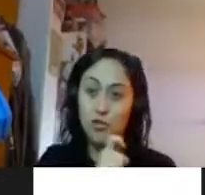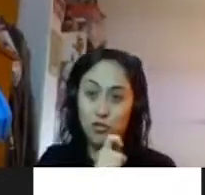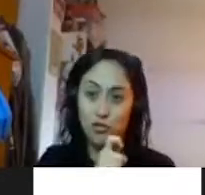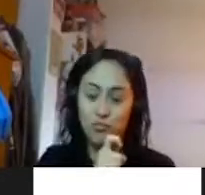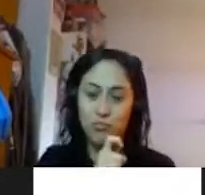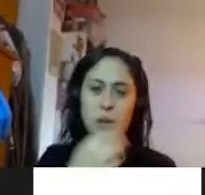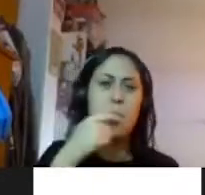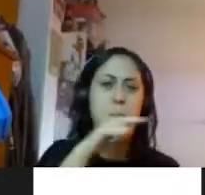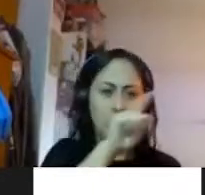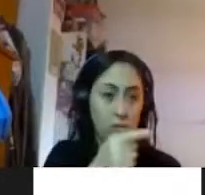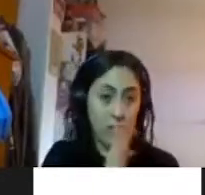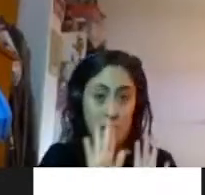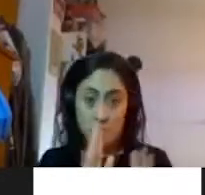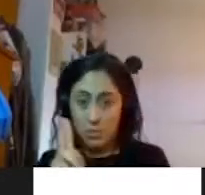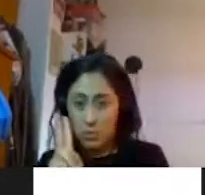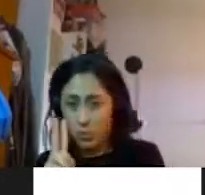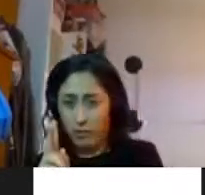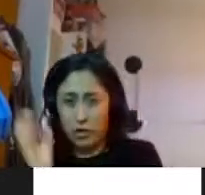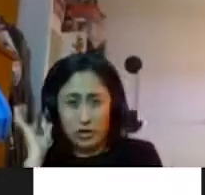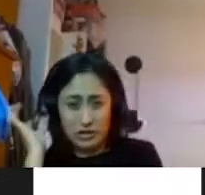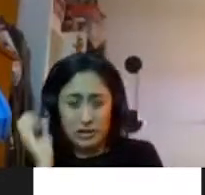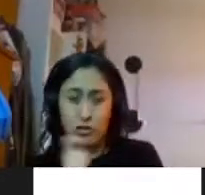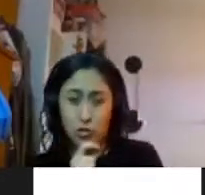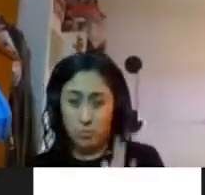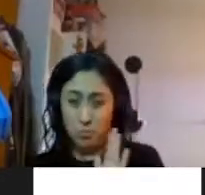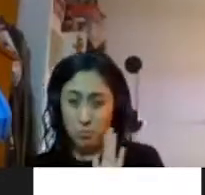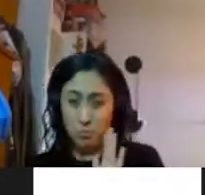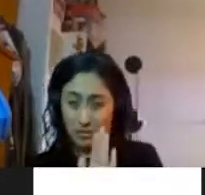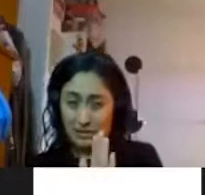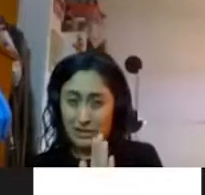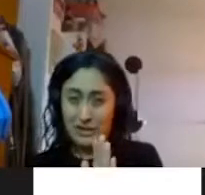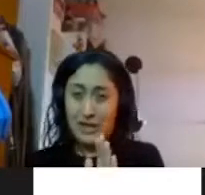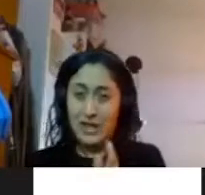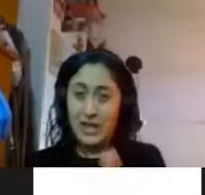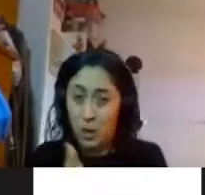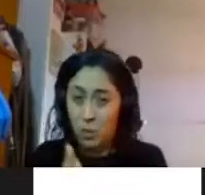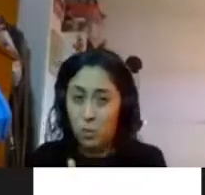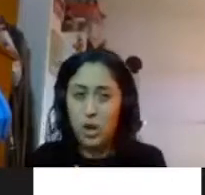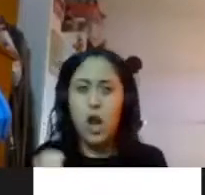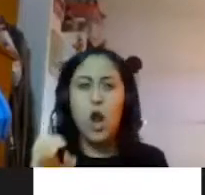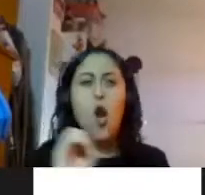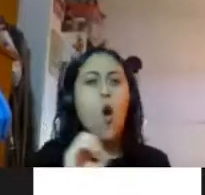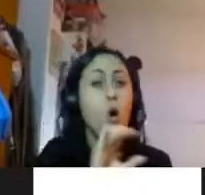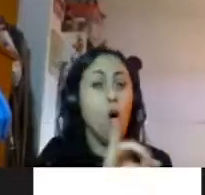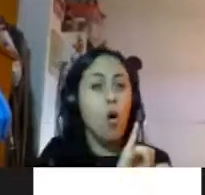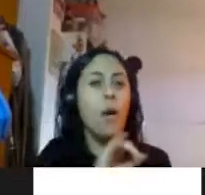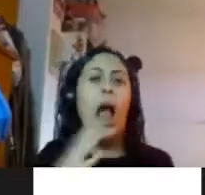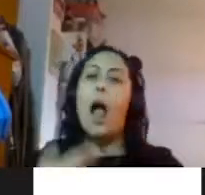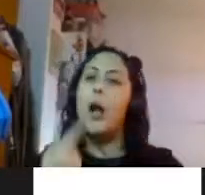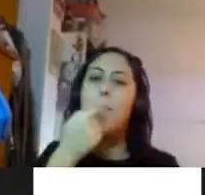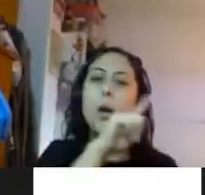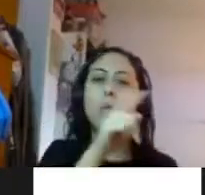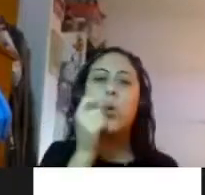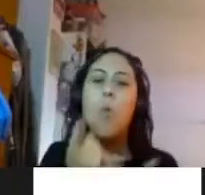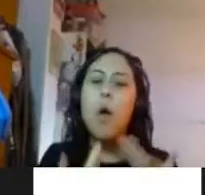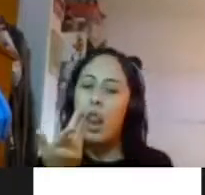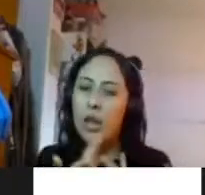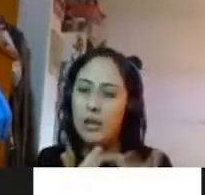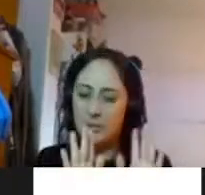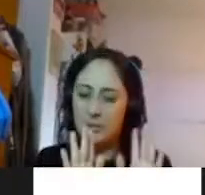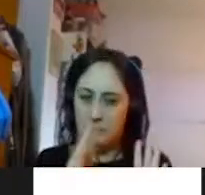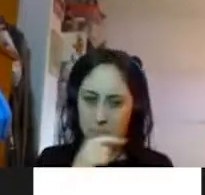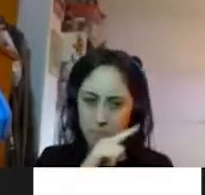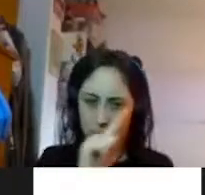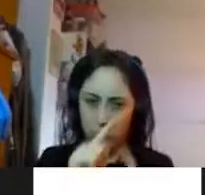Lorena presente, nos cuente su contexto educativo, para después abrir paso a las preguntas. Así que recuerden que quien